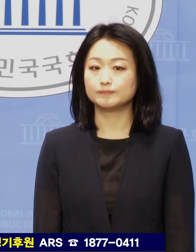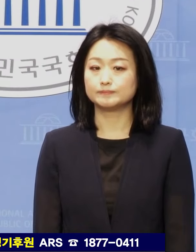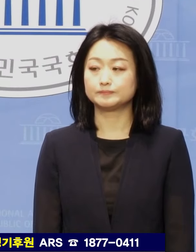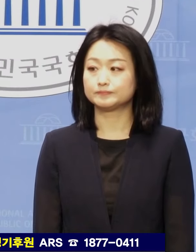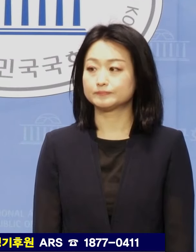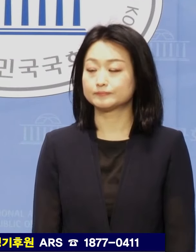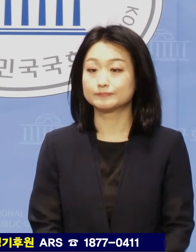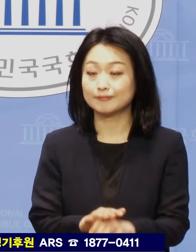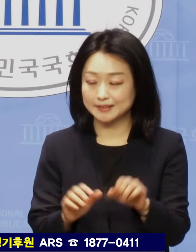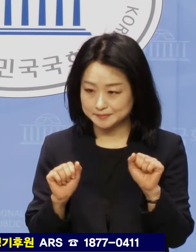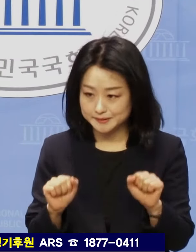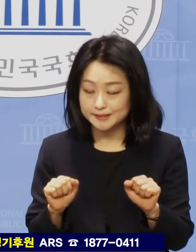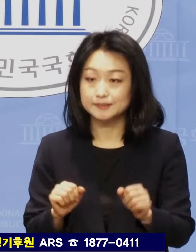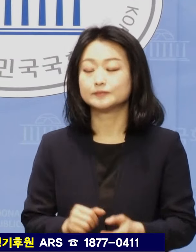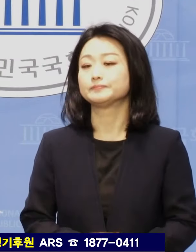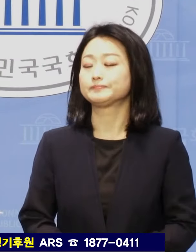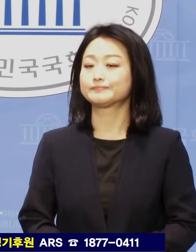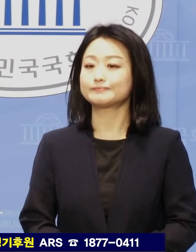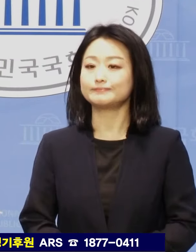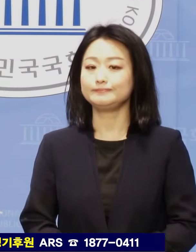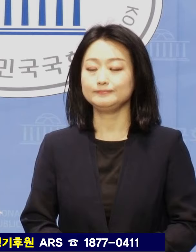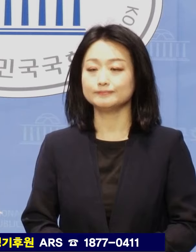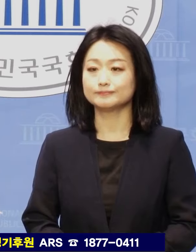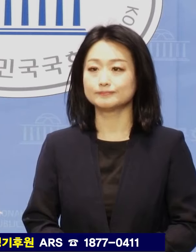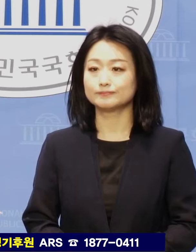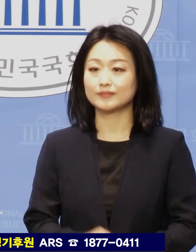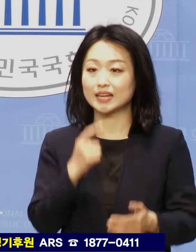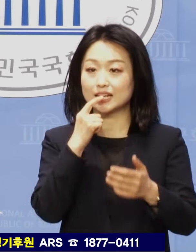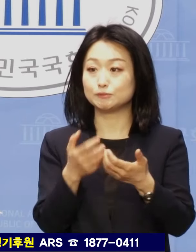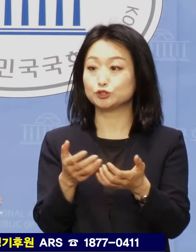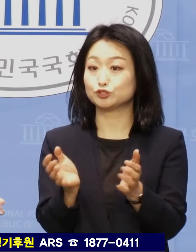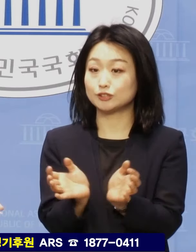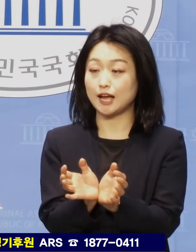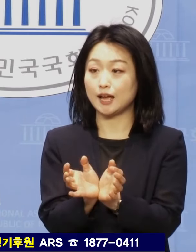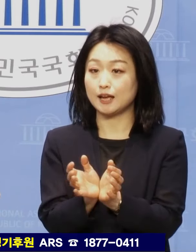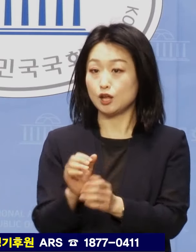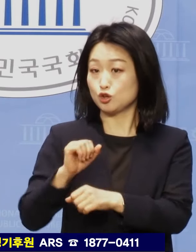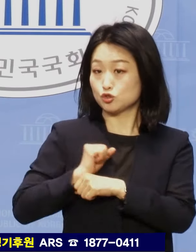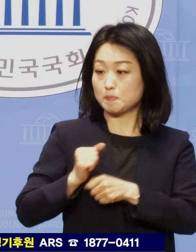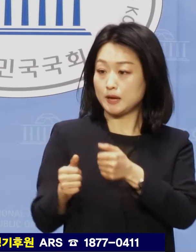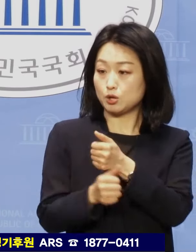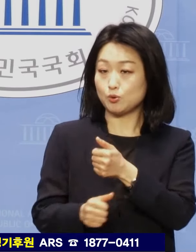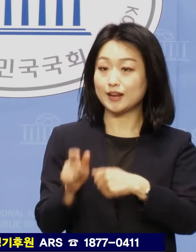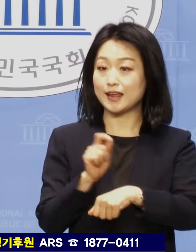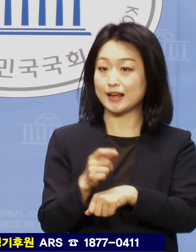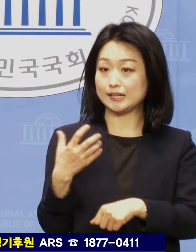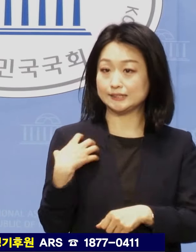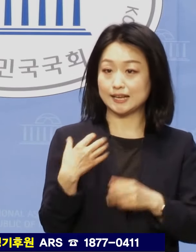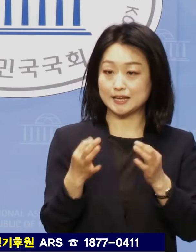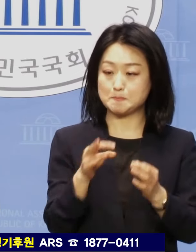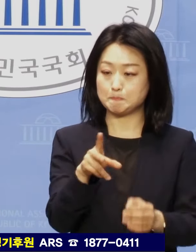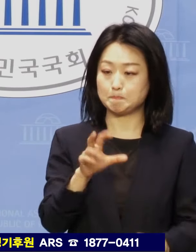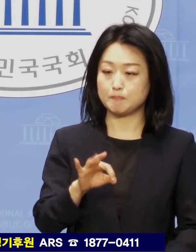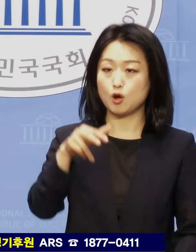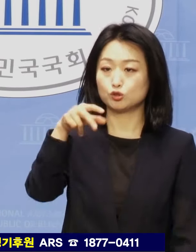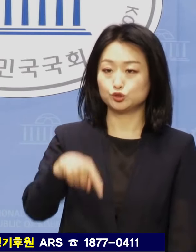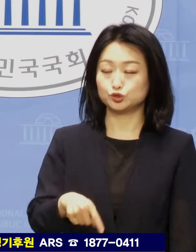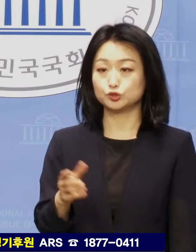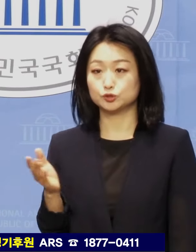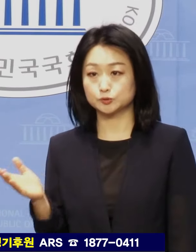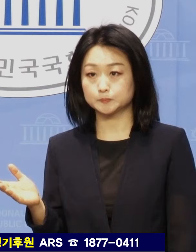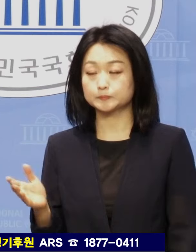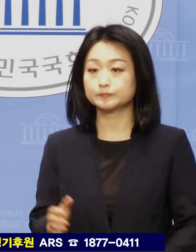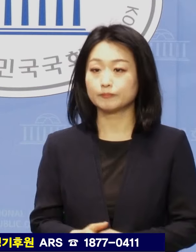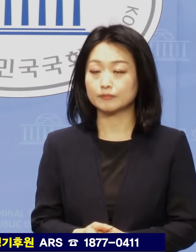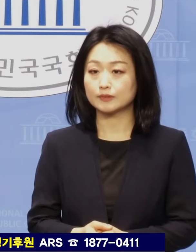네 안녕하십니까 더불어민주당 국방위원회 간사 김병주 박정은